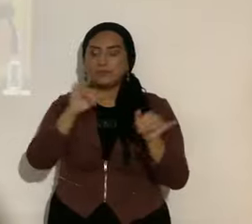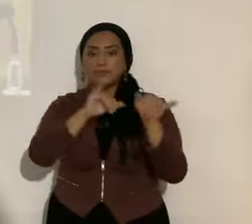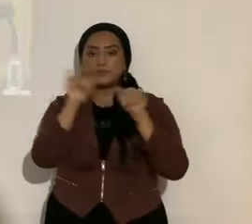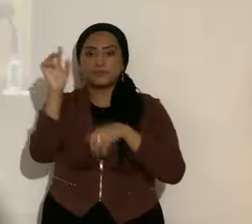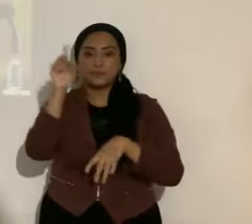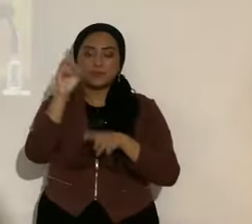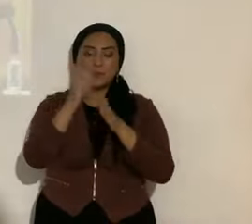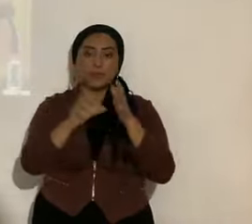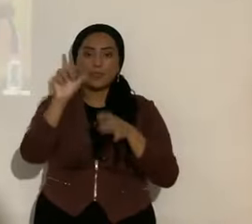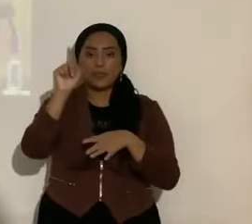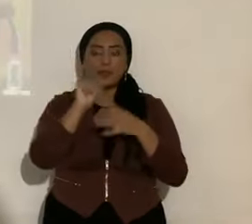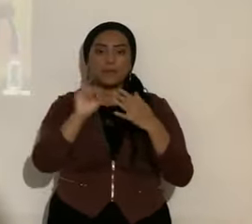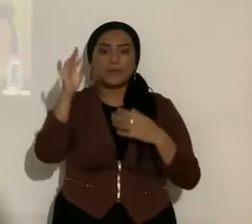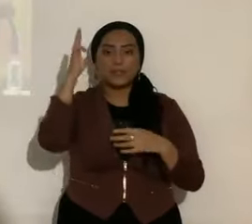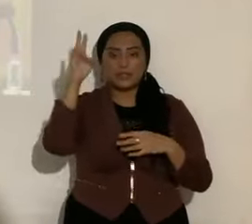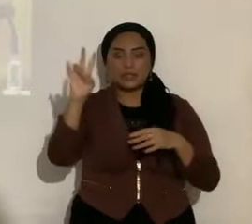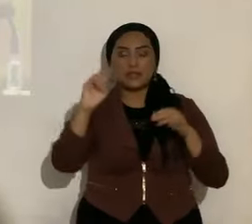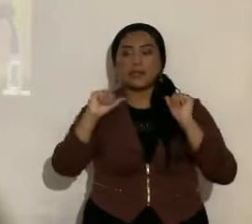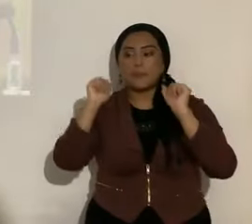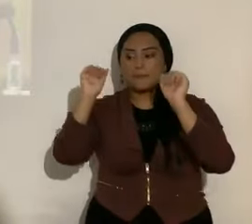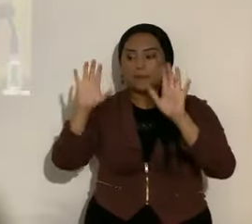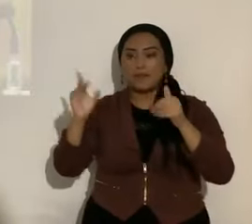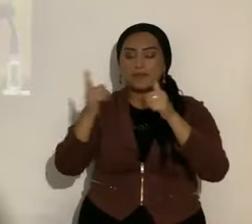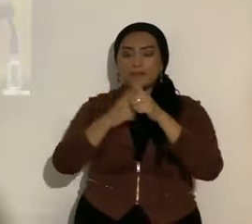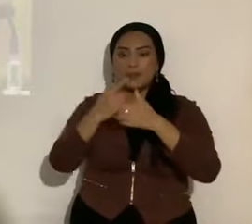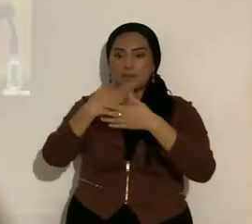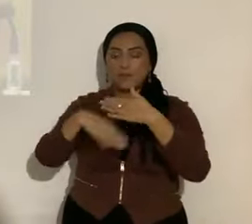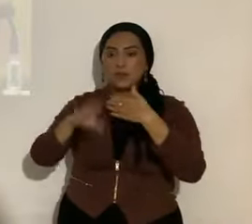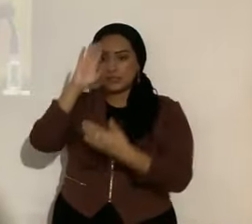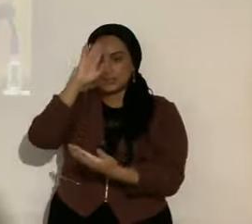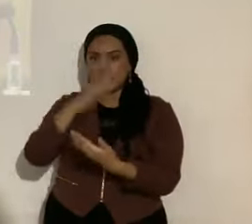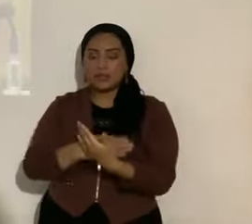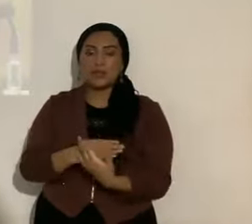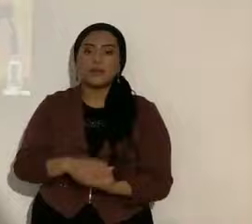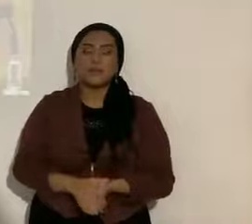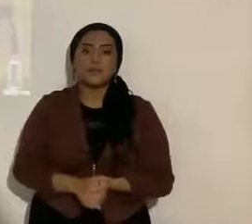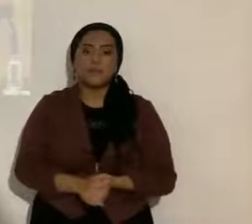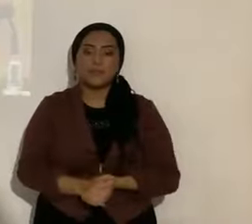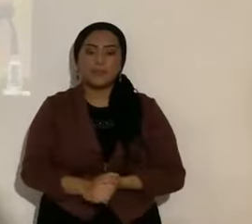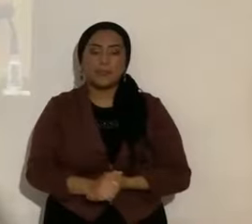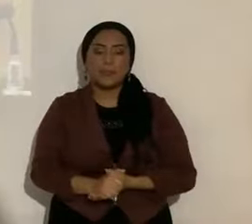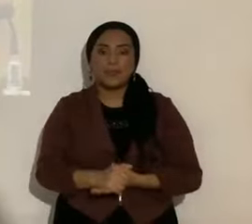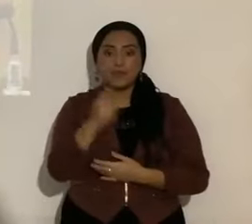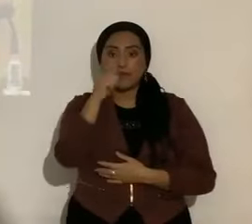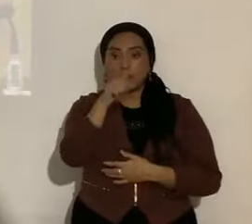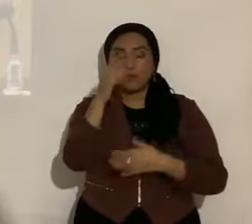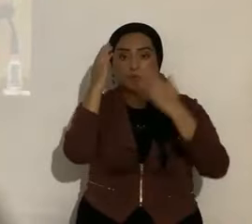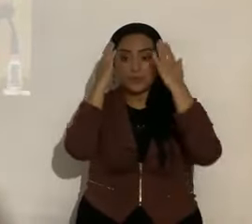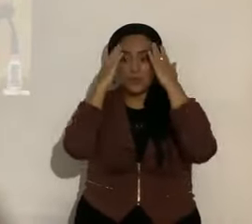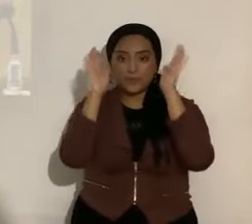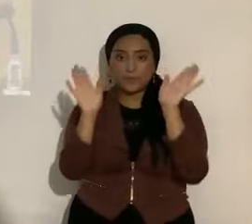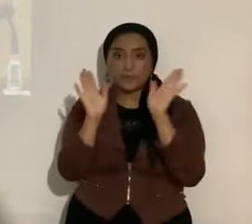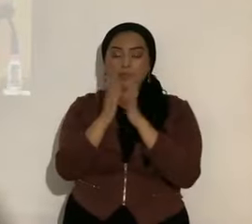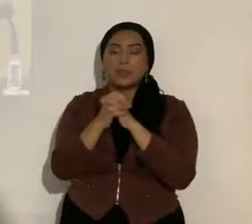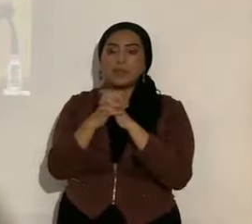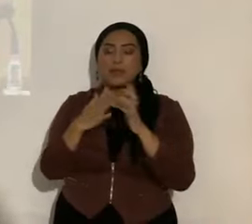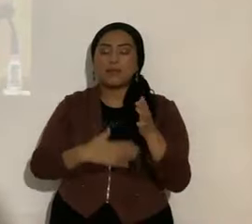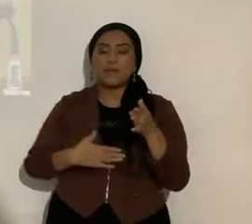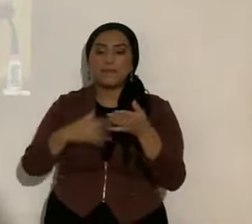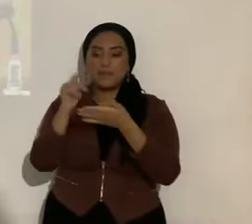Deuteronomio 21:17, que es la bendición del primogénito, la doble porción. Entonces, para los que no sabían esto, por